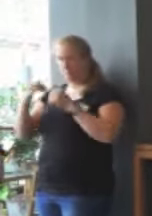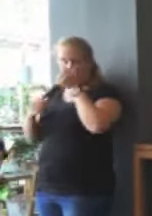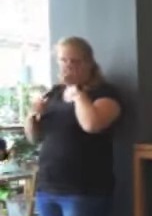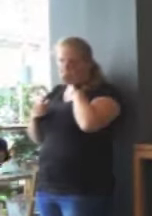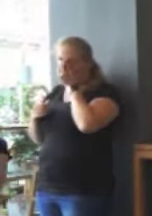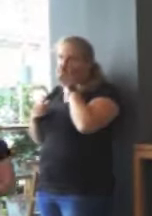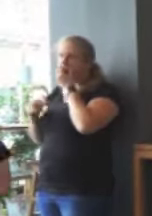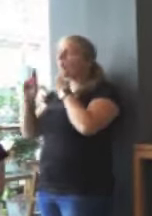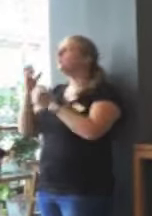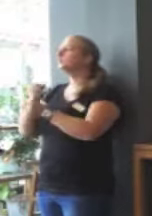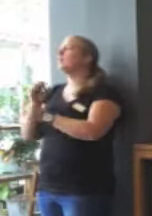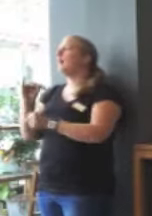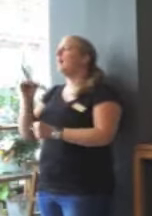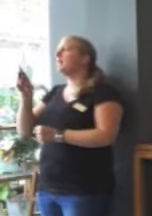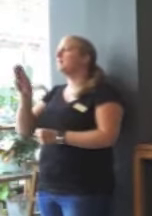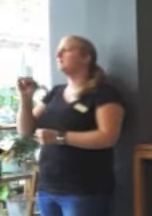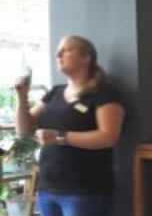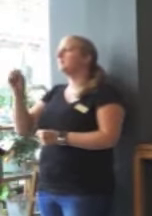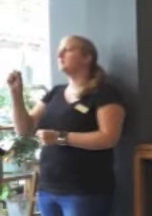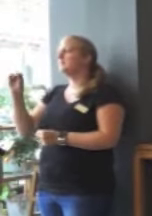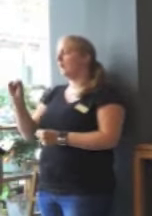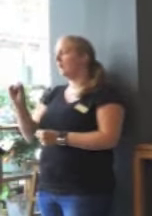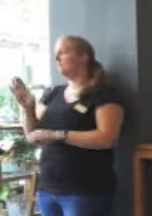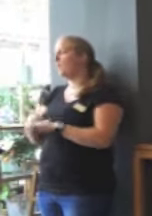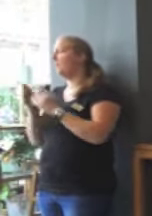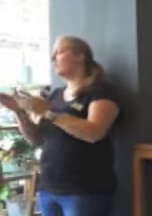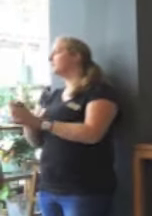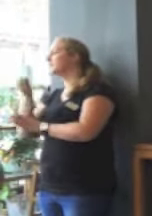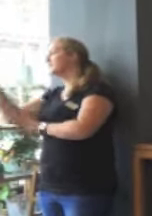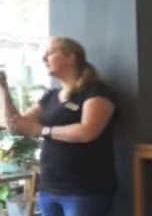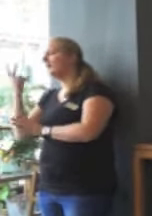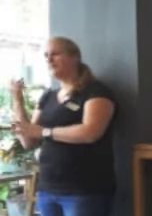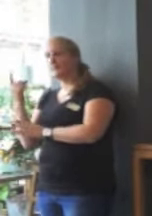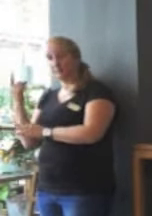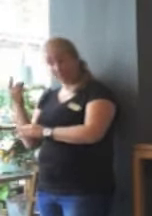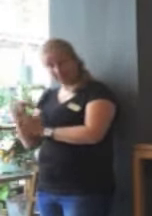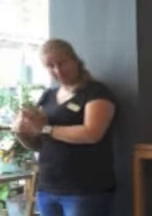Nu är han på Almega och på väg naturligtvis någon annanstans till